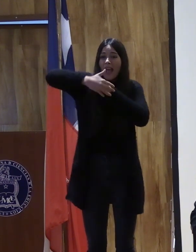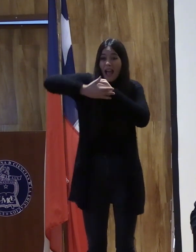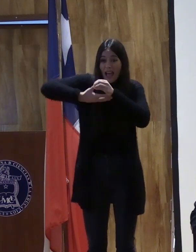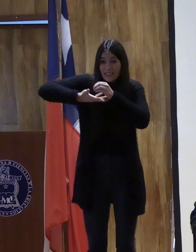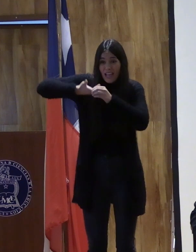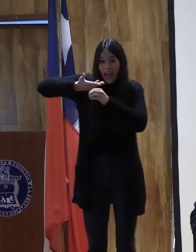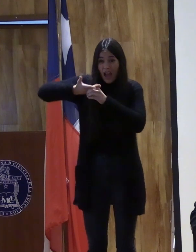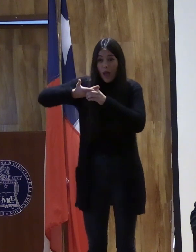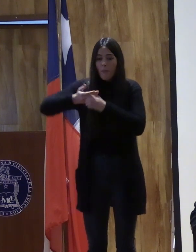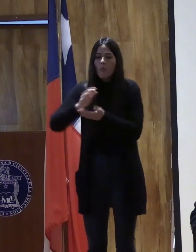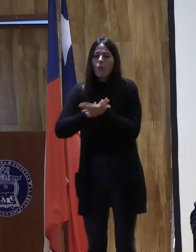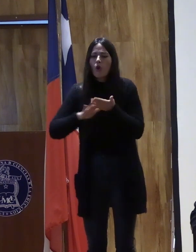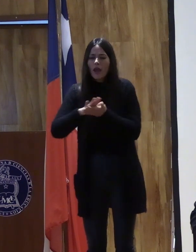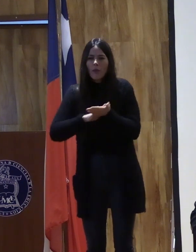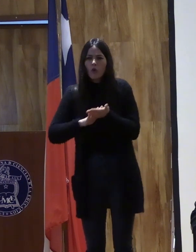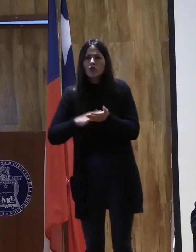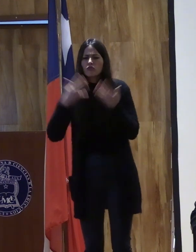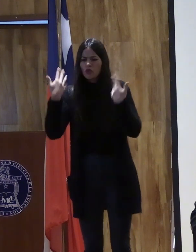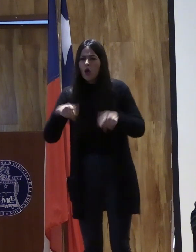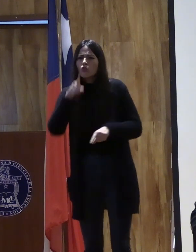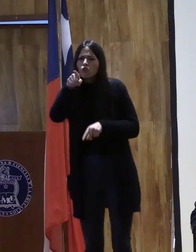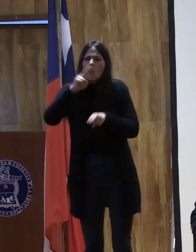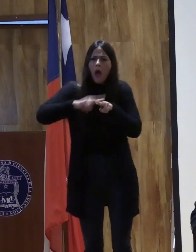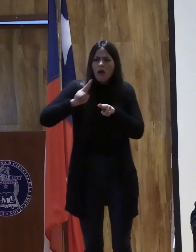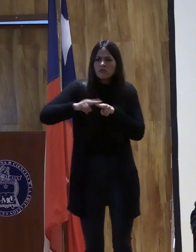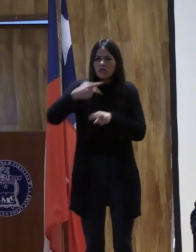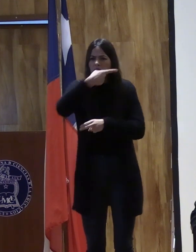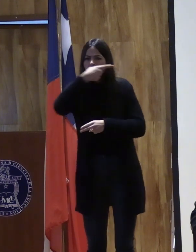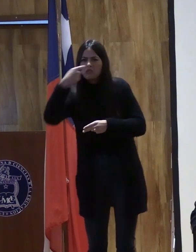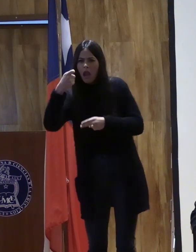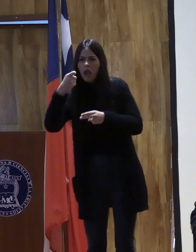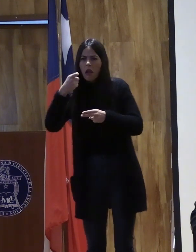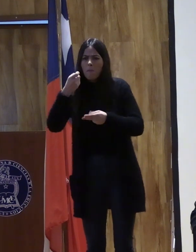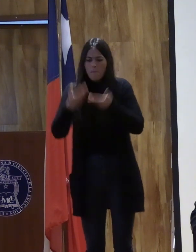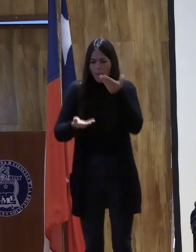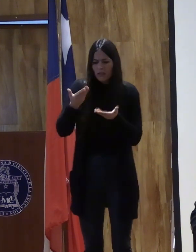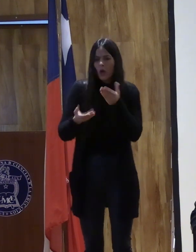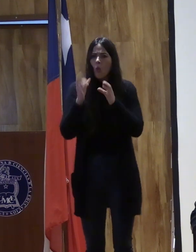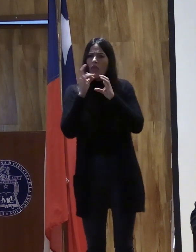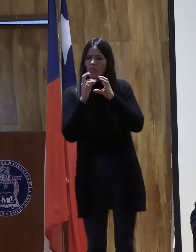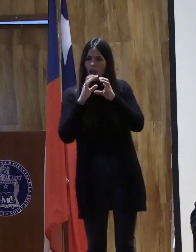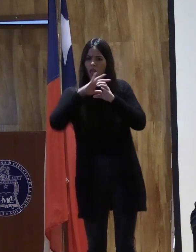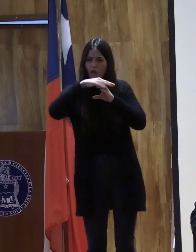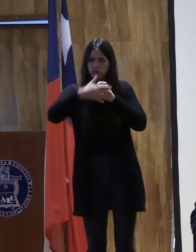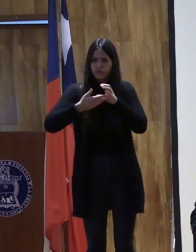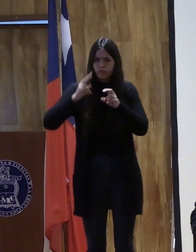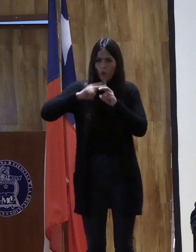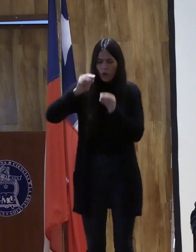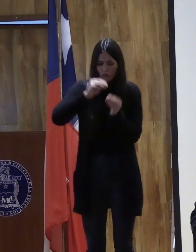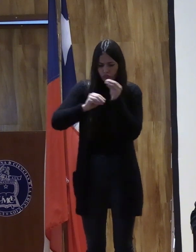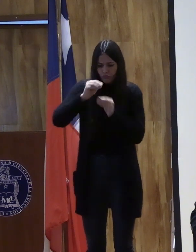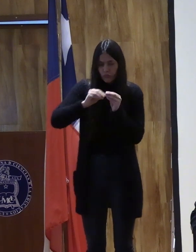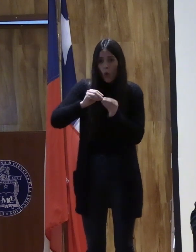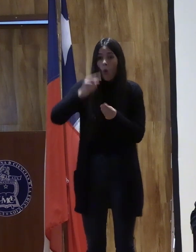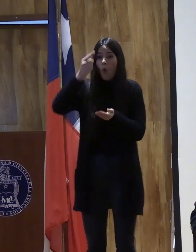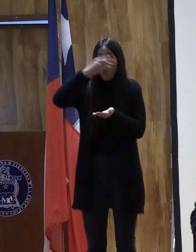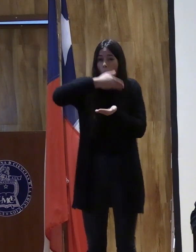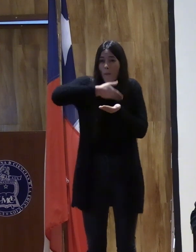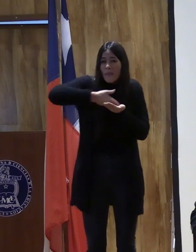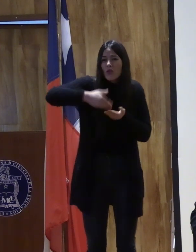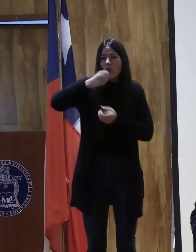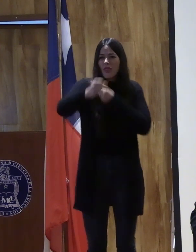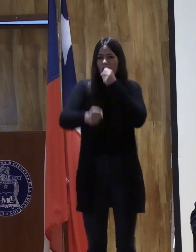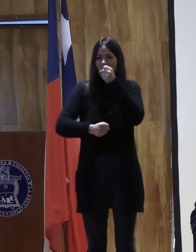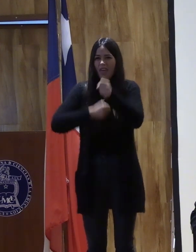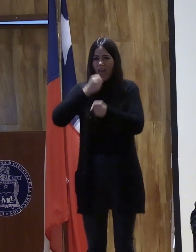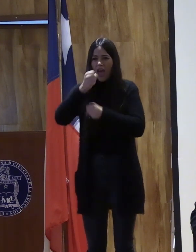puede fabrícame una estrella de 100 masas solares. Parte la estrella y al cabo de 1 millón de años, la estrella le van